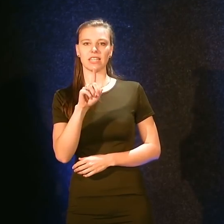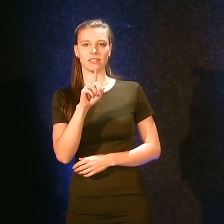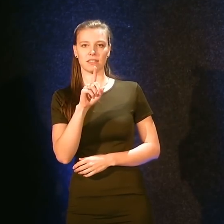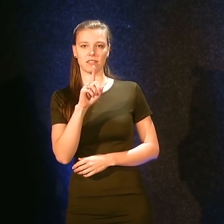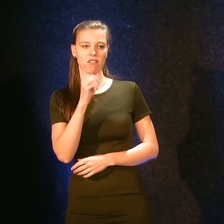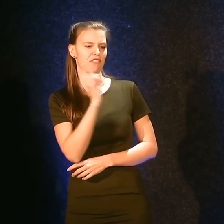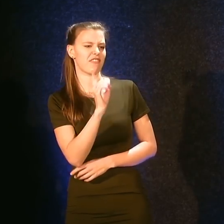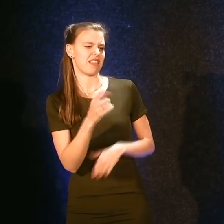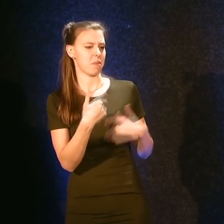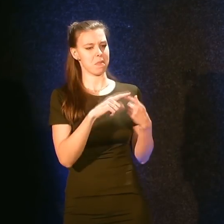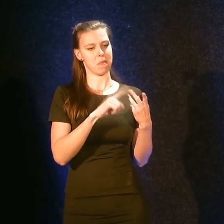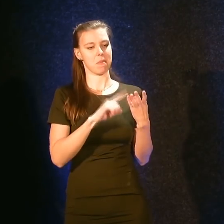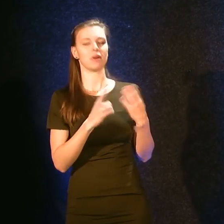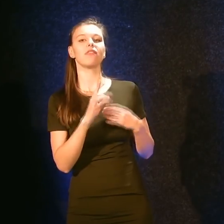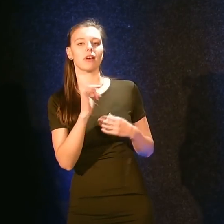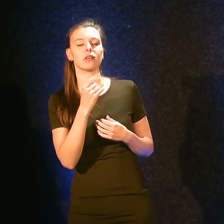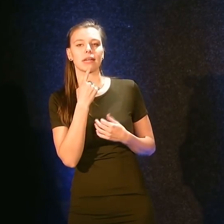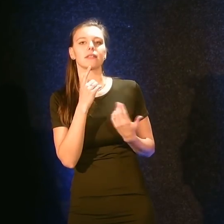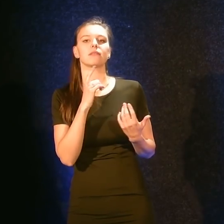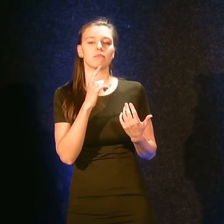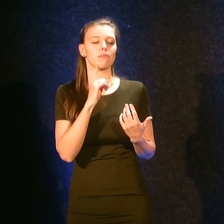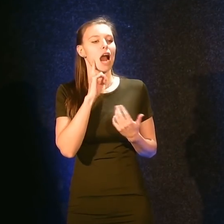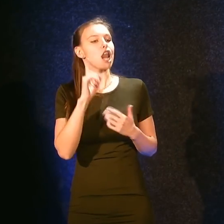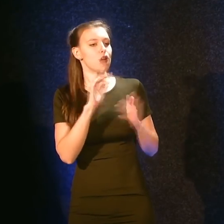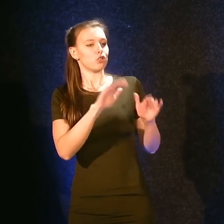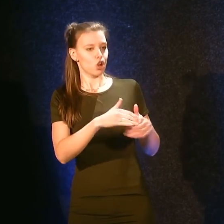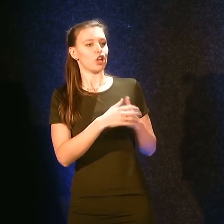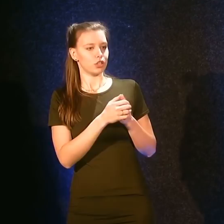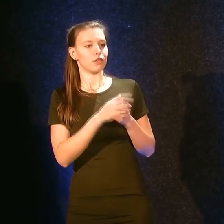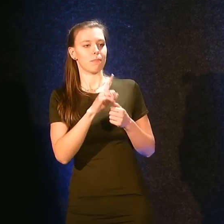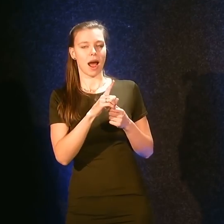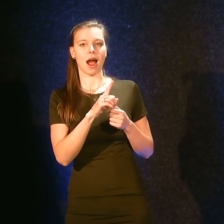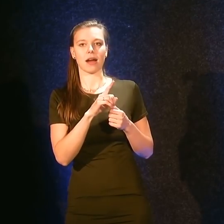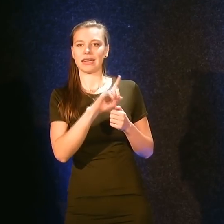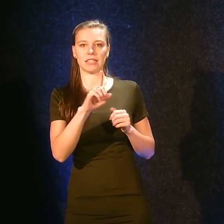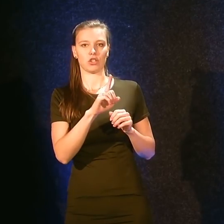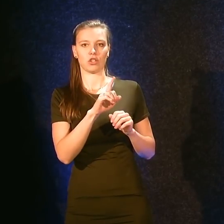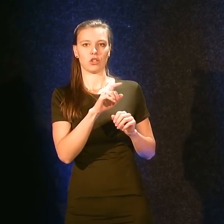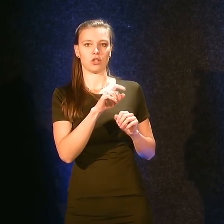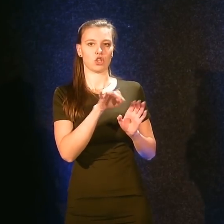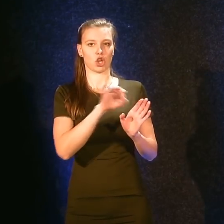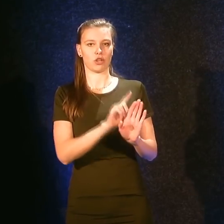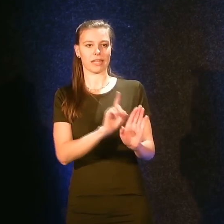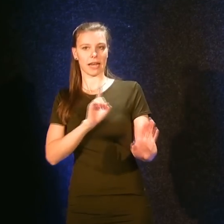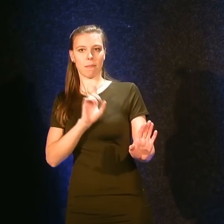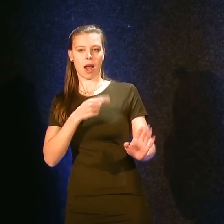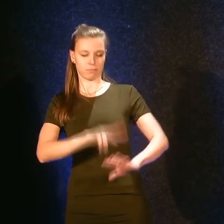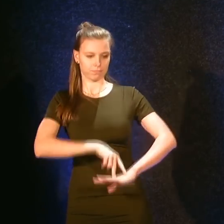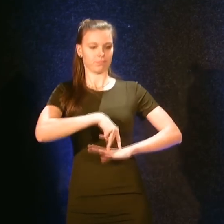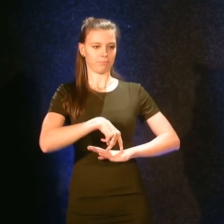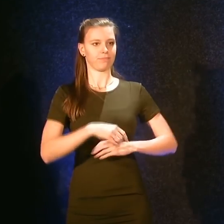natuurlijk, hij zegt het nog wel. Had nou maar geluisterd. Maar vervolgens trekt hij zich niet terug, maar staat hij